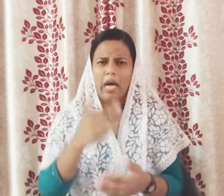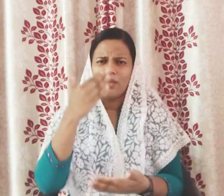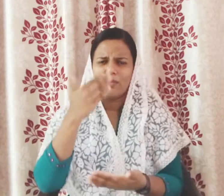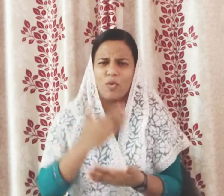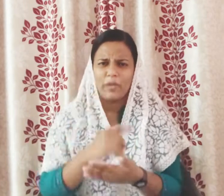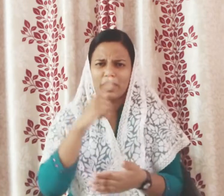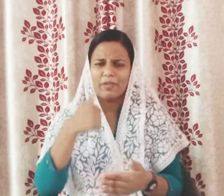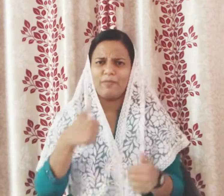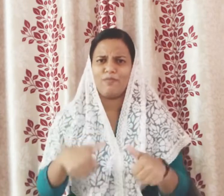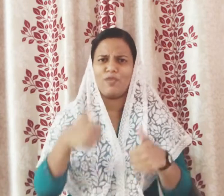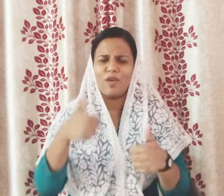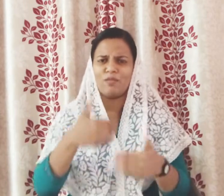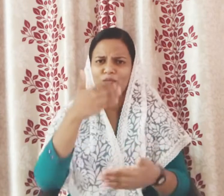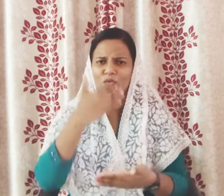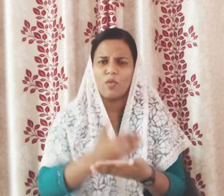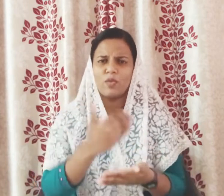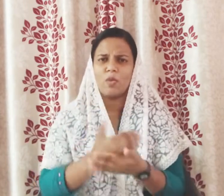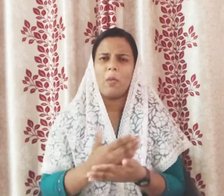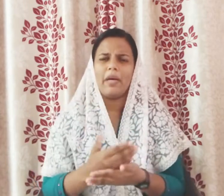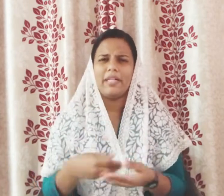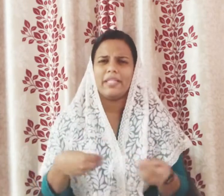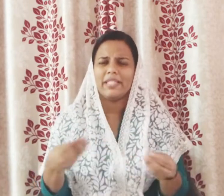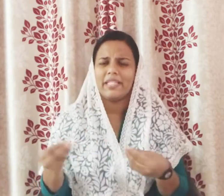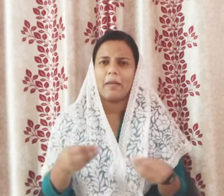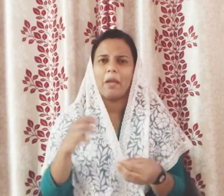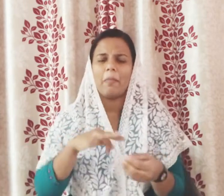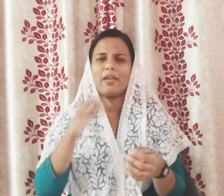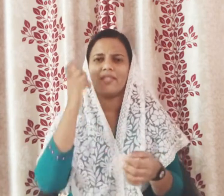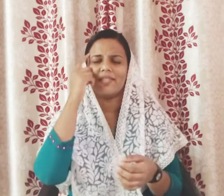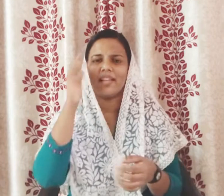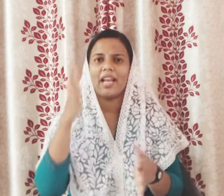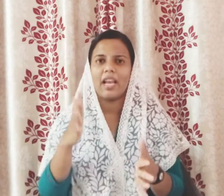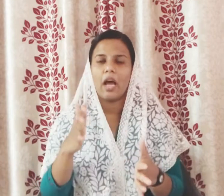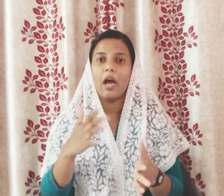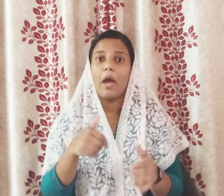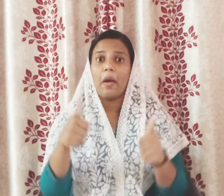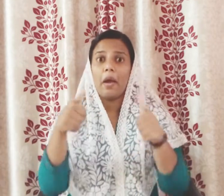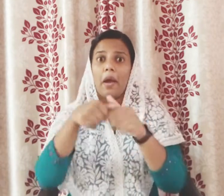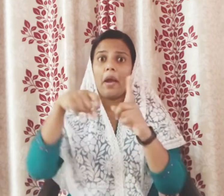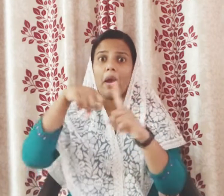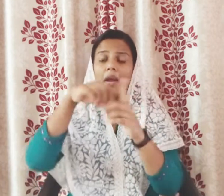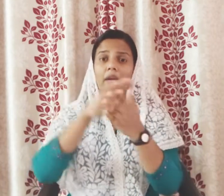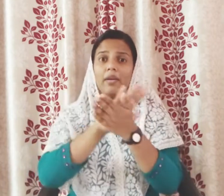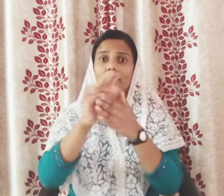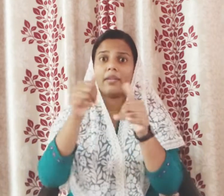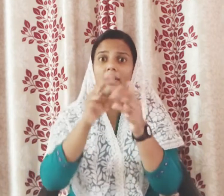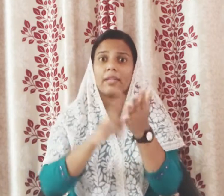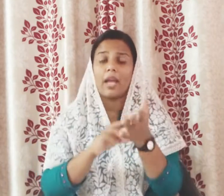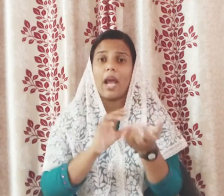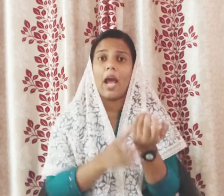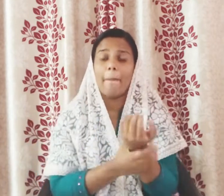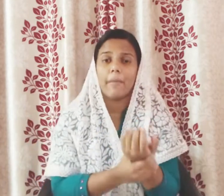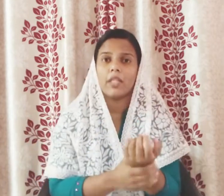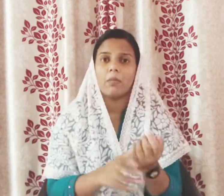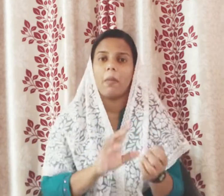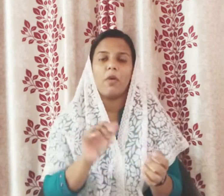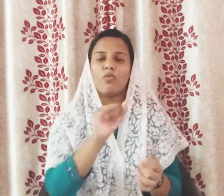ജീവിതത്തിന് തടസ്സമായി നമ്മൾ പലപ്പോഴും ചിന്തിക്കുന്നില്ല. ആഖാൻ പിടിക്കപ്പെട്ട ആഖാൻ ചിന്തിച്ചില്ല ഇതൊരു പാപമാണോ എന്ന്, ആഖാന്